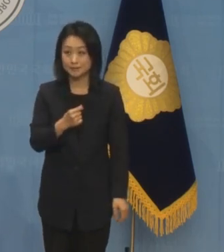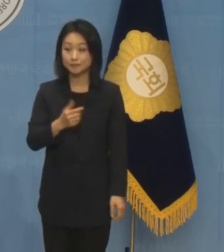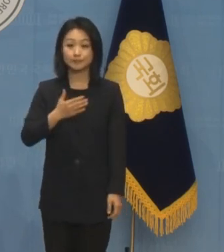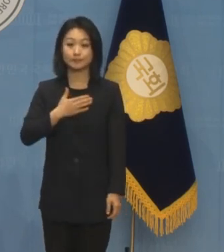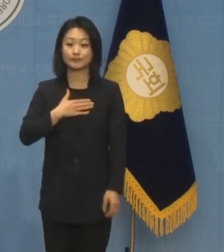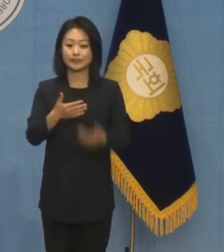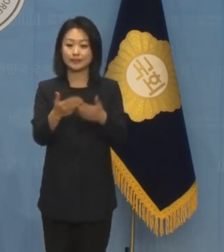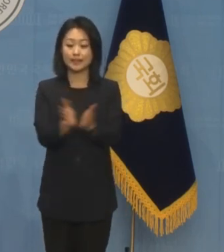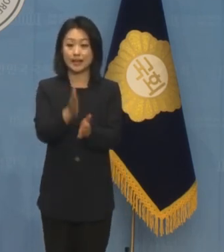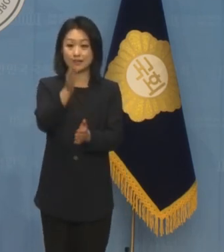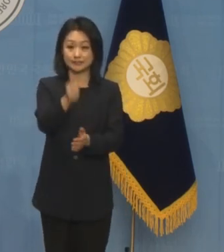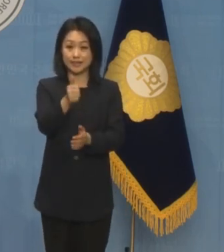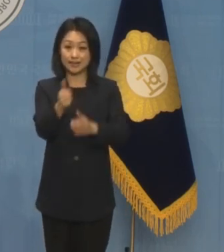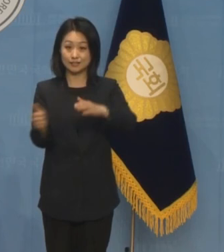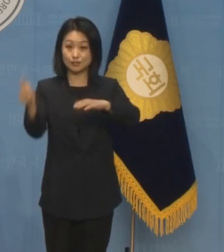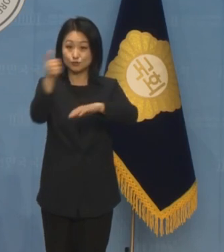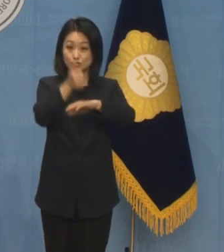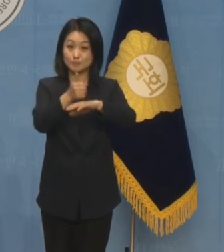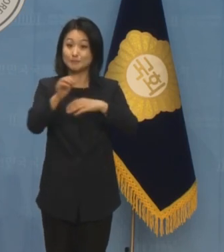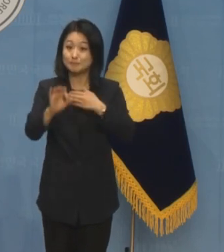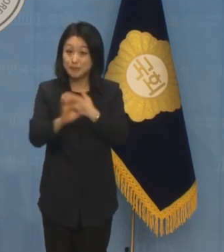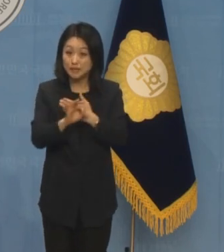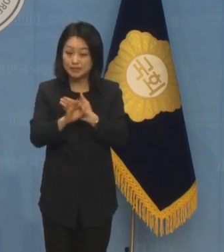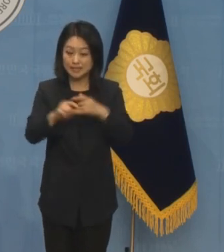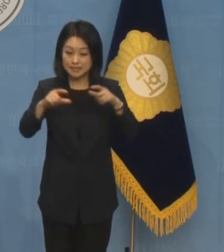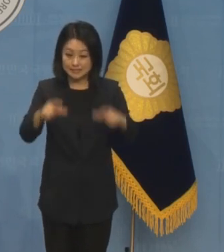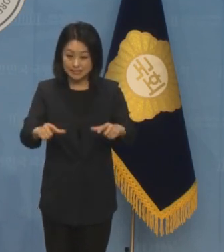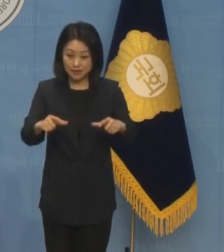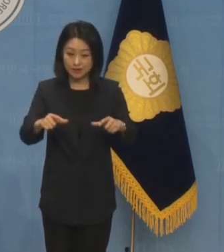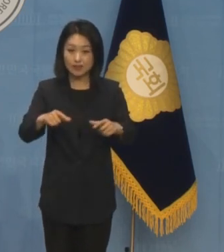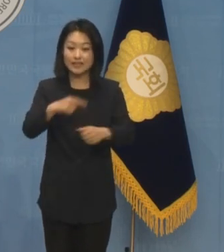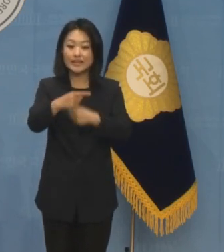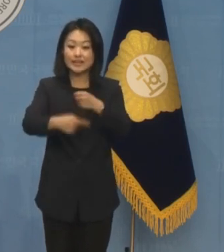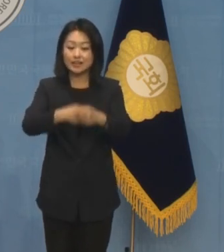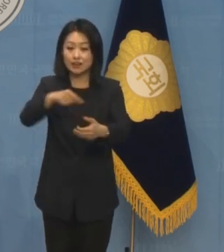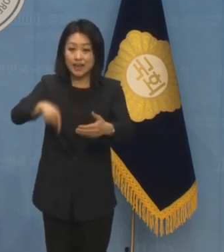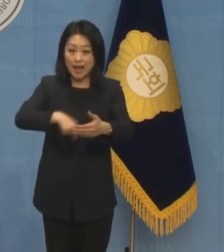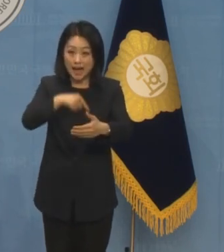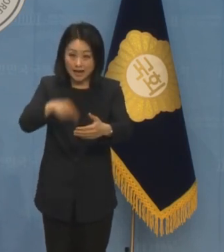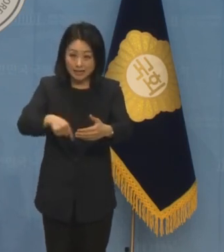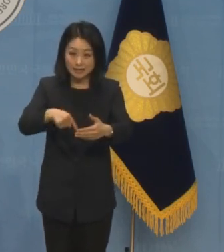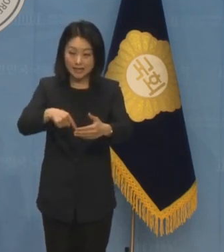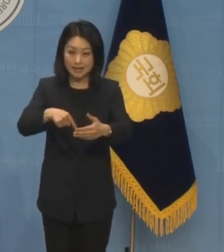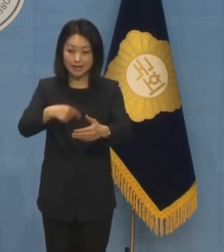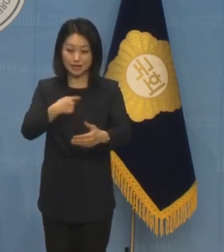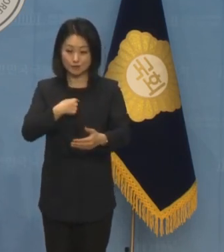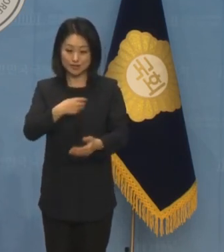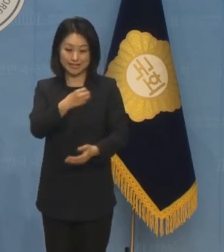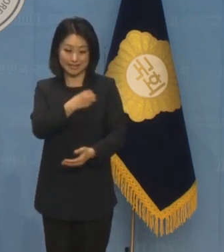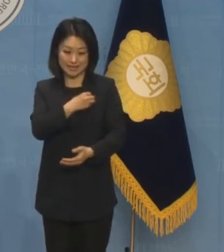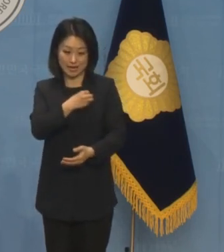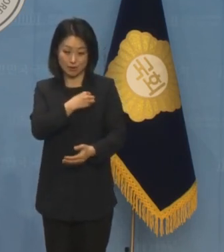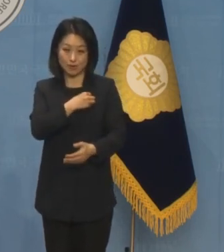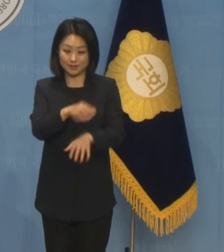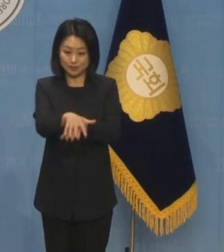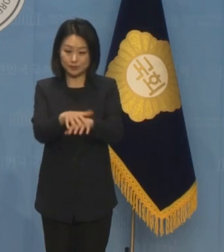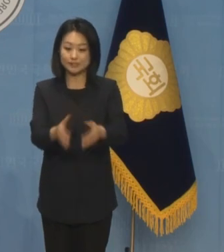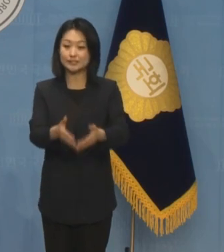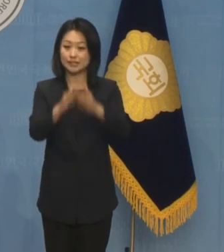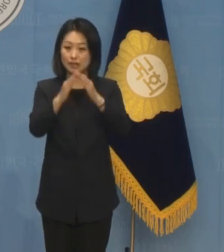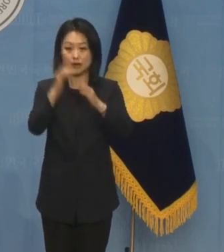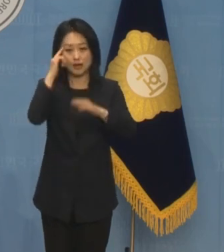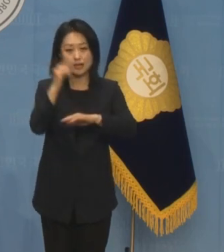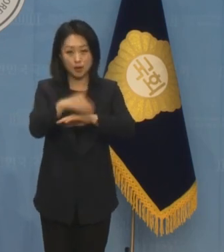저는 당대표가 되면 1년 내에 지역 당협을 구축하겠다는 공약을 말씀드렸습니다. 당협